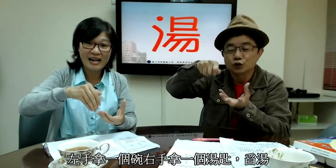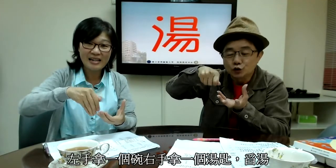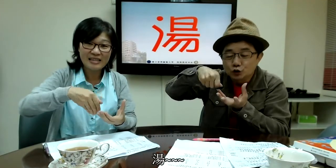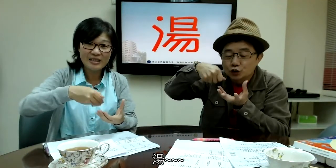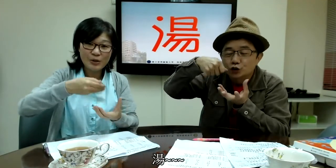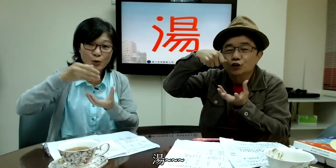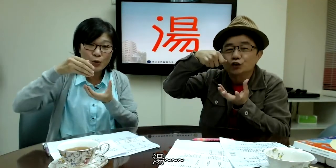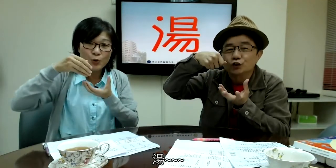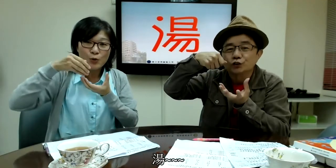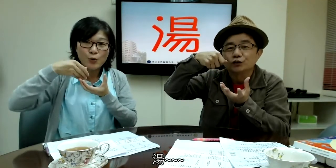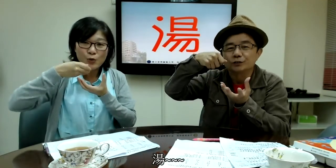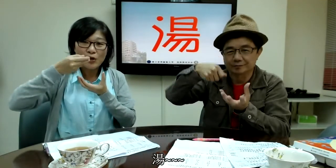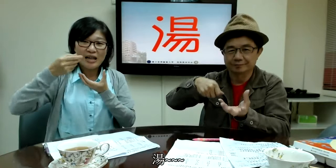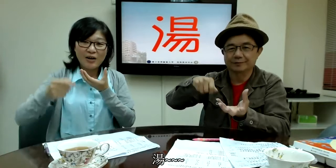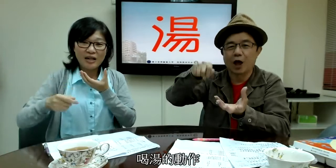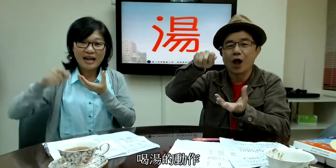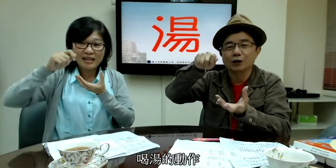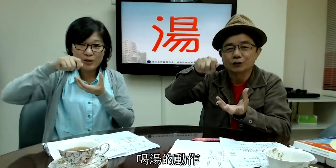汤，然后喝汤的动作，